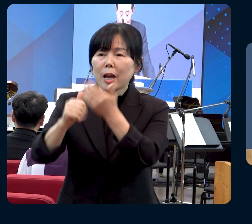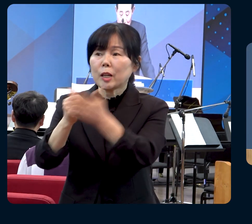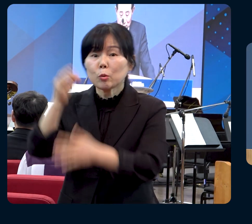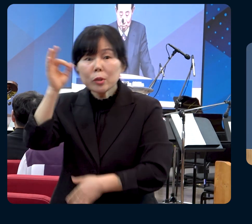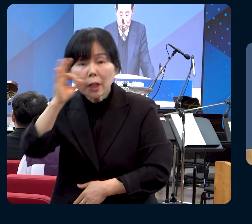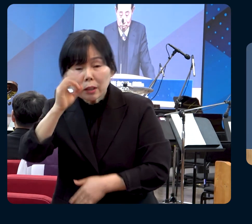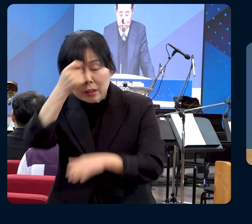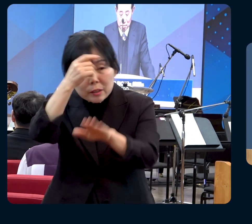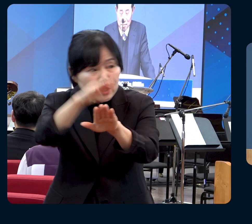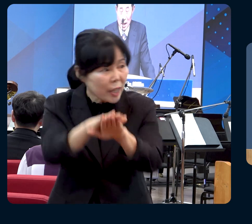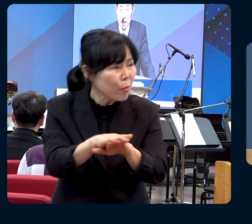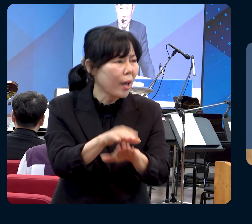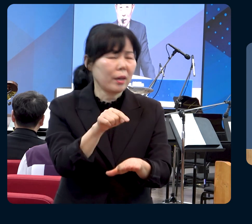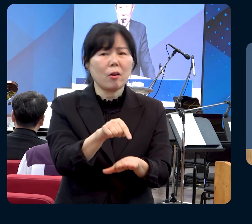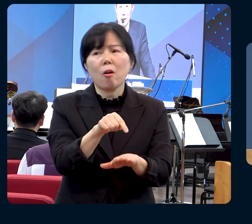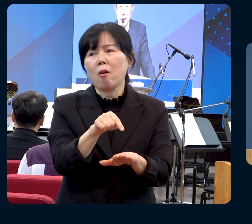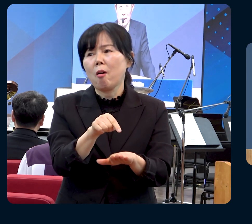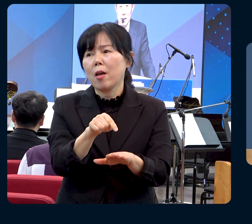찾으시는 예배는